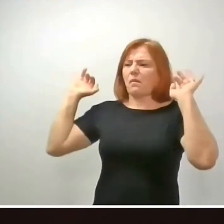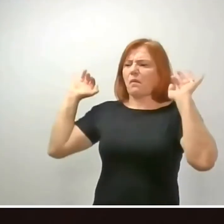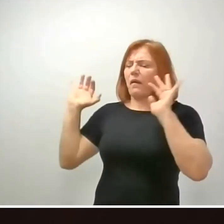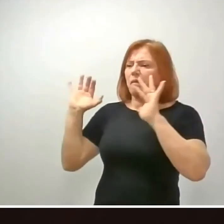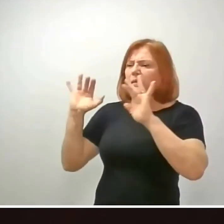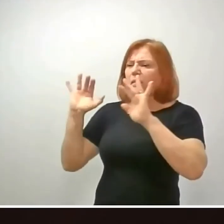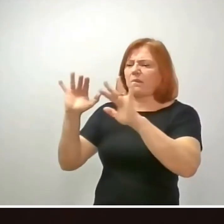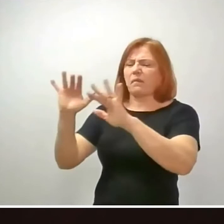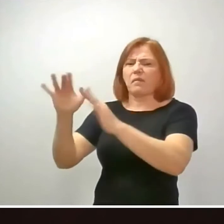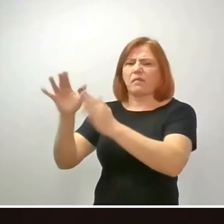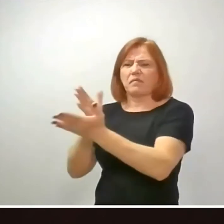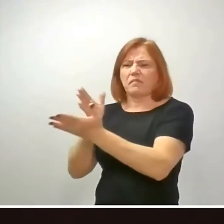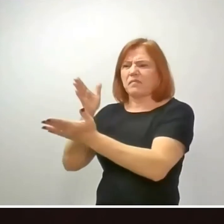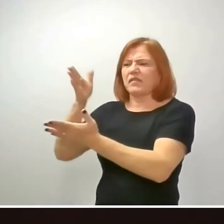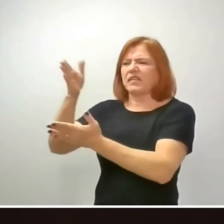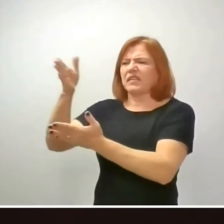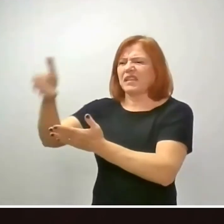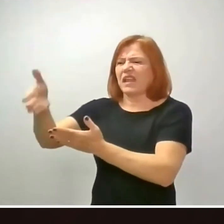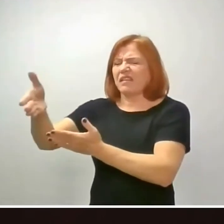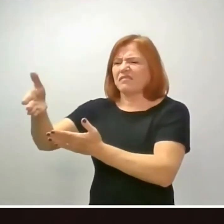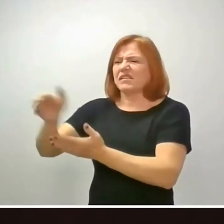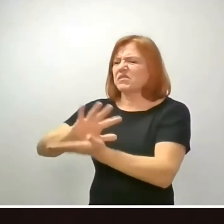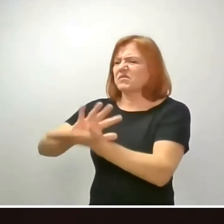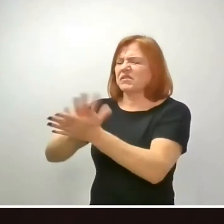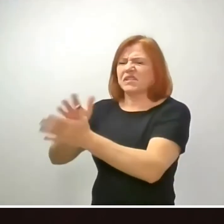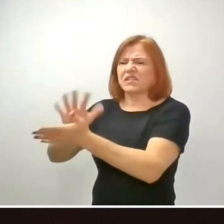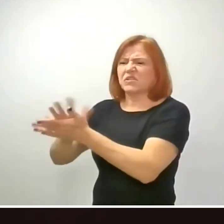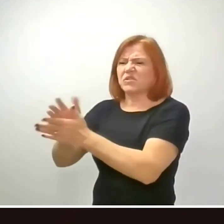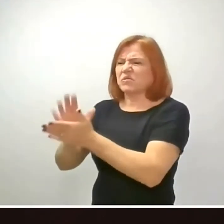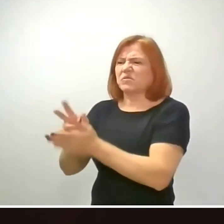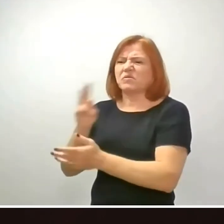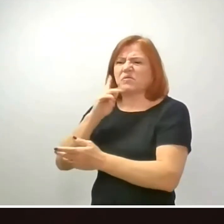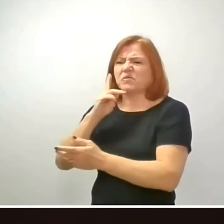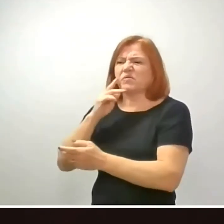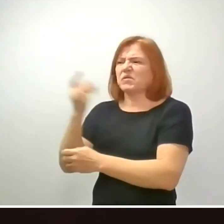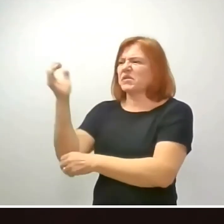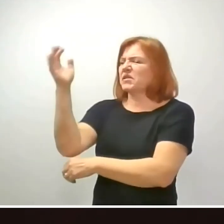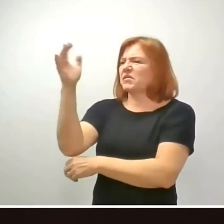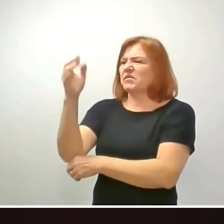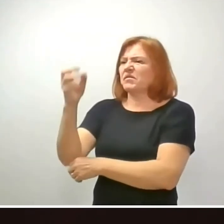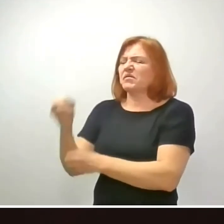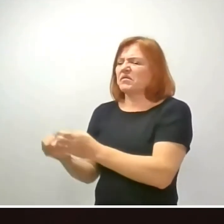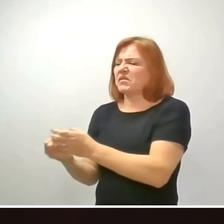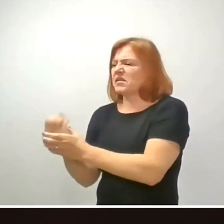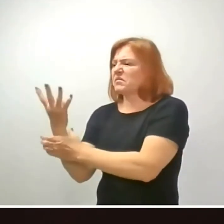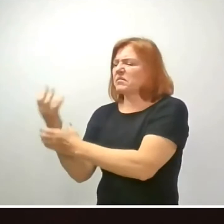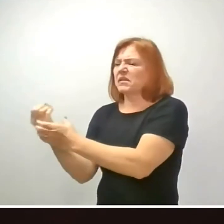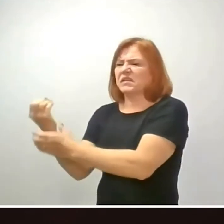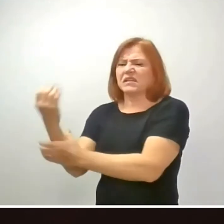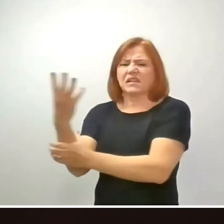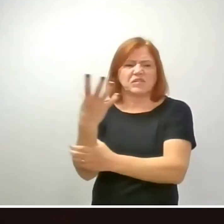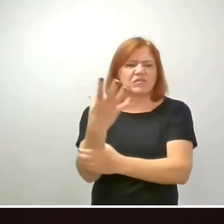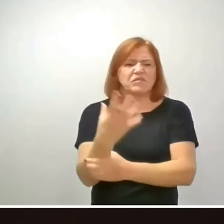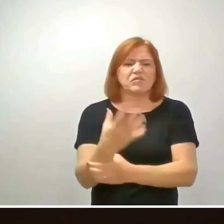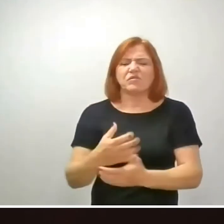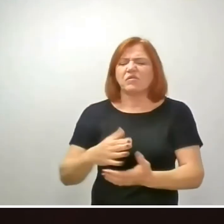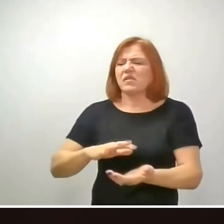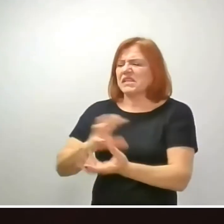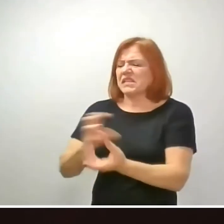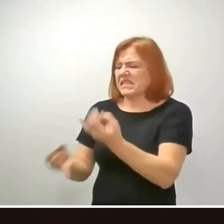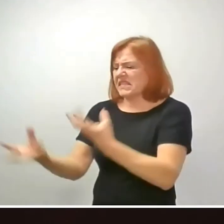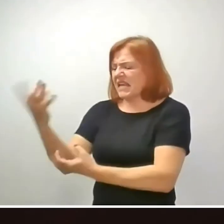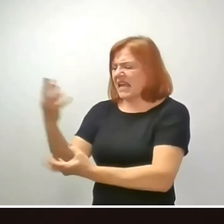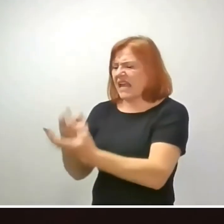Eles destruíram as vinhas e as plantações que estavam em crescimento, queimaram as vilas e fazendas, e quando